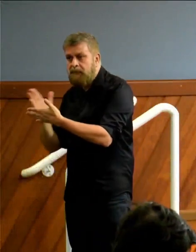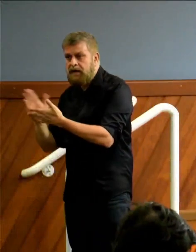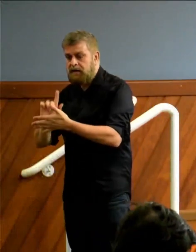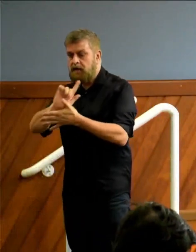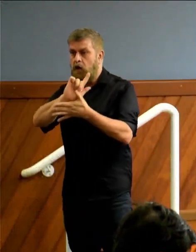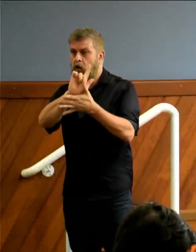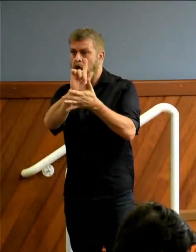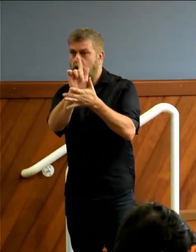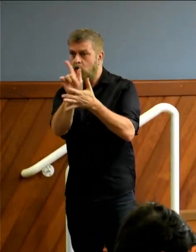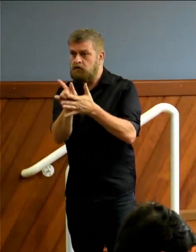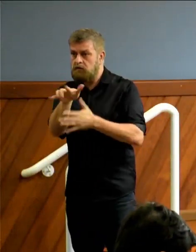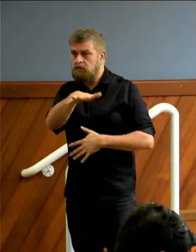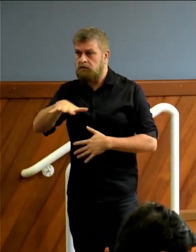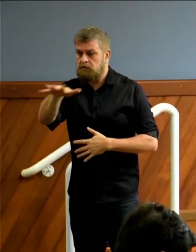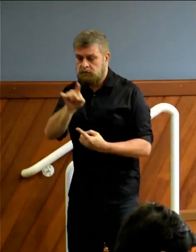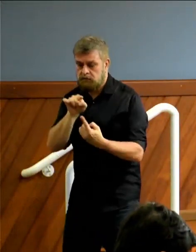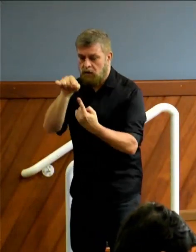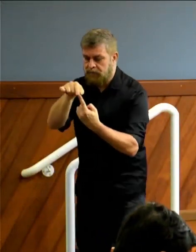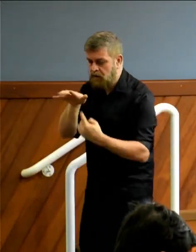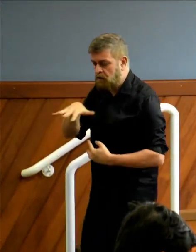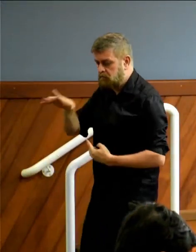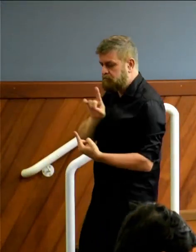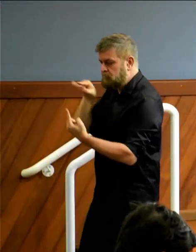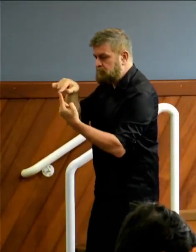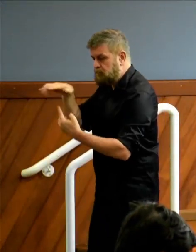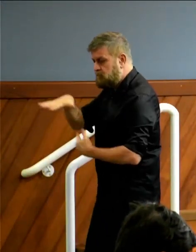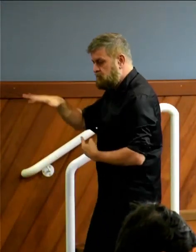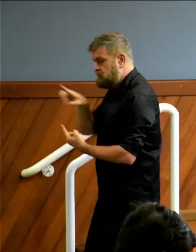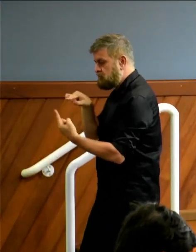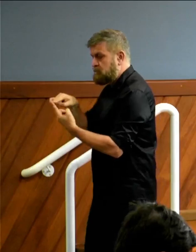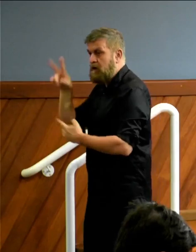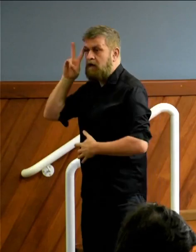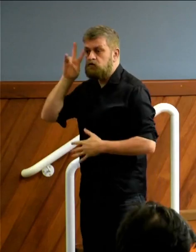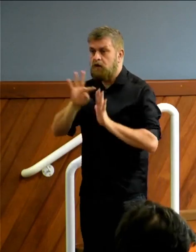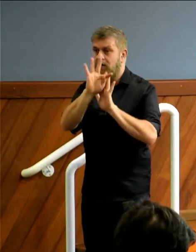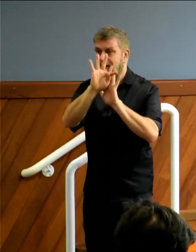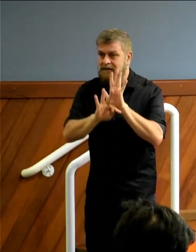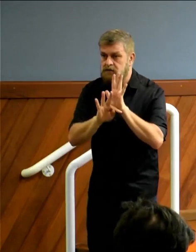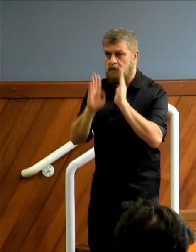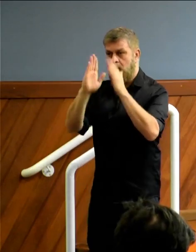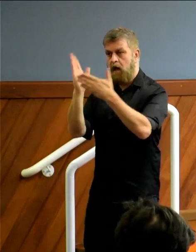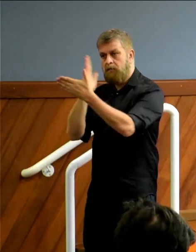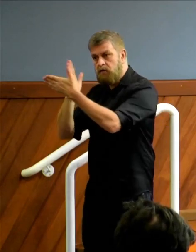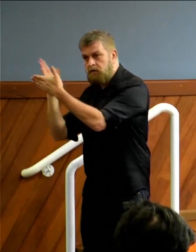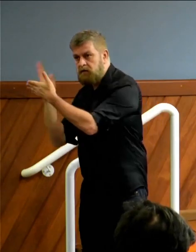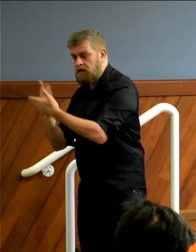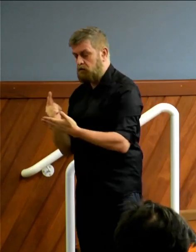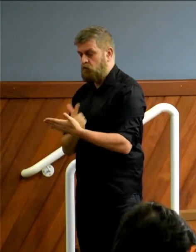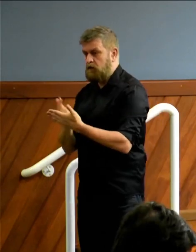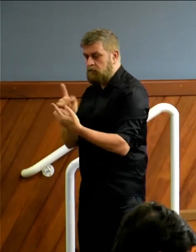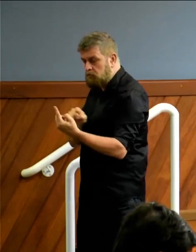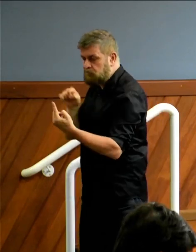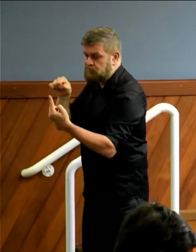gênero em cada setor. Né, o arquivo histórico ficava geralmente com o textual, a biblioteca ficava com os livros,